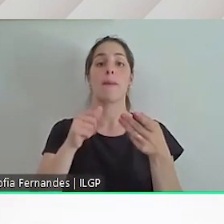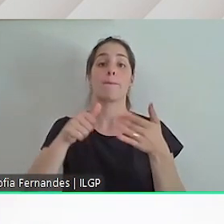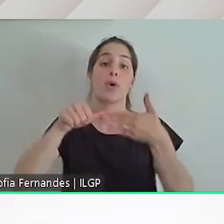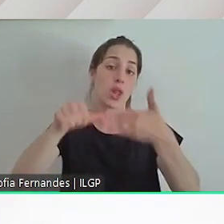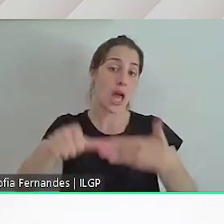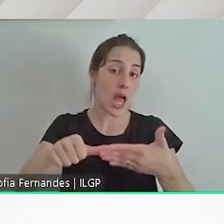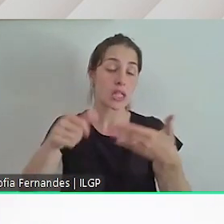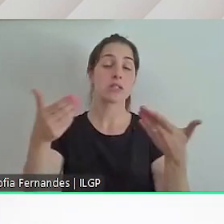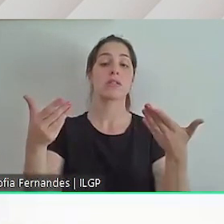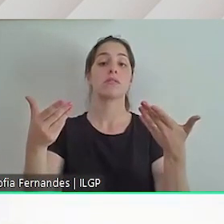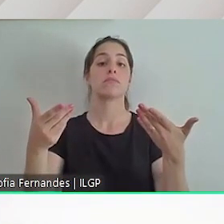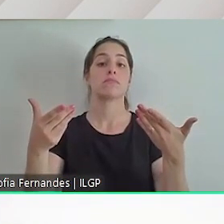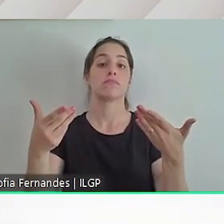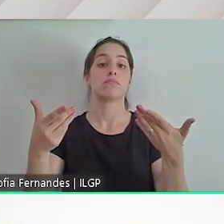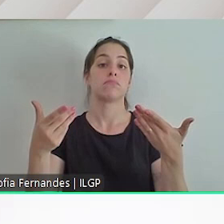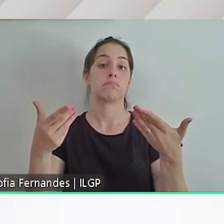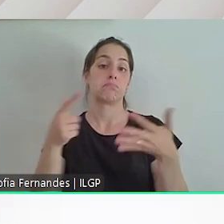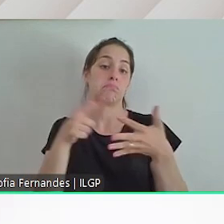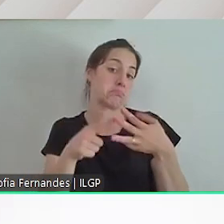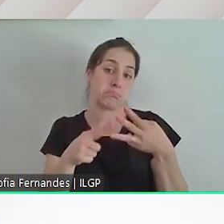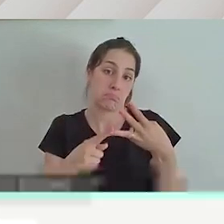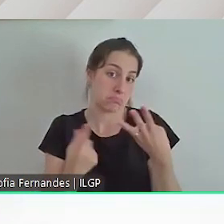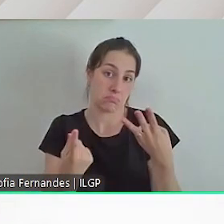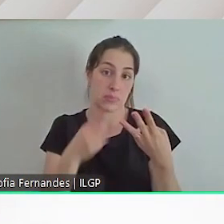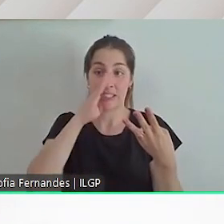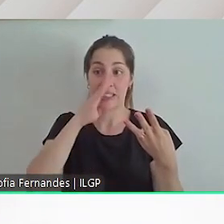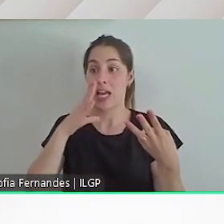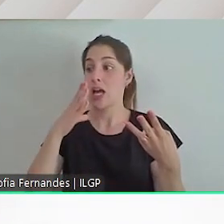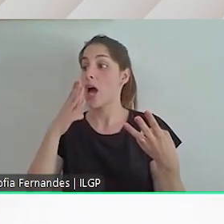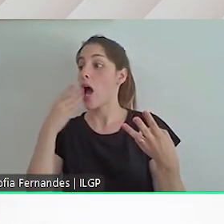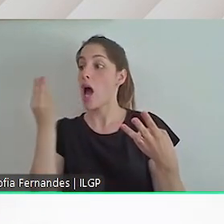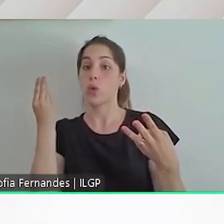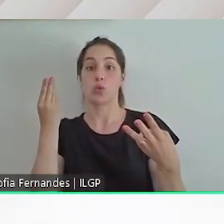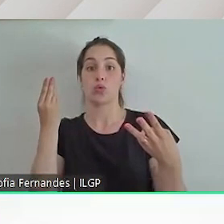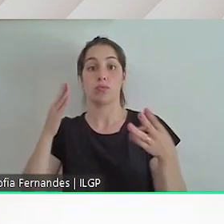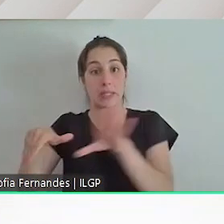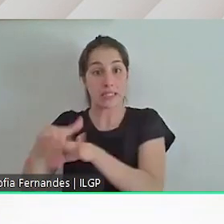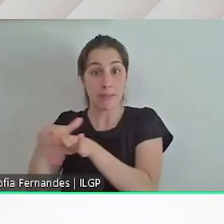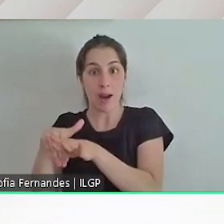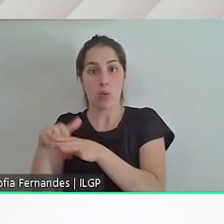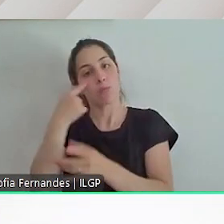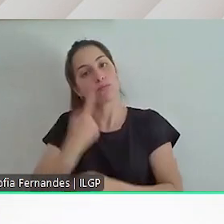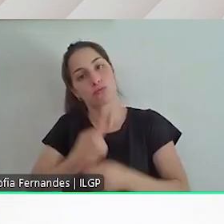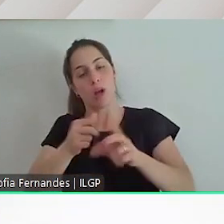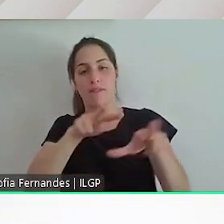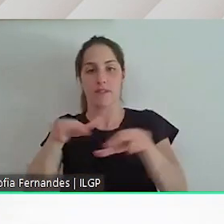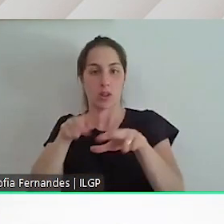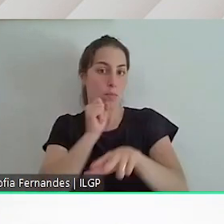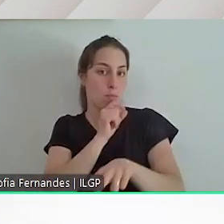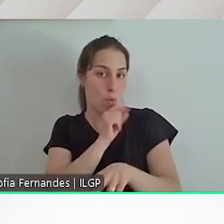designadamente dos membros da rede Alumni, sem prejuízo também de nós também